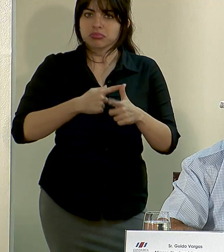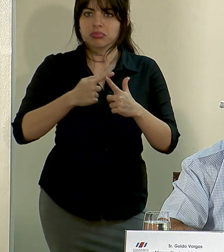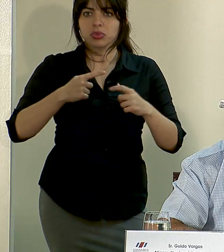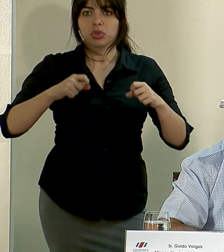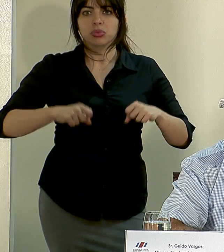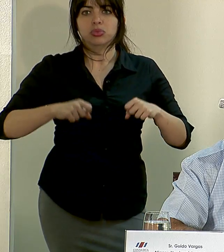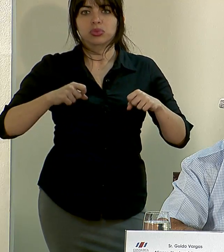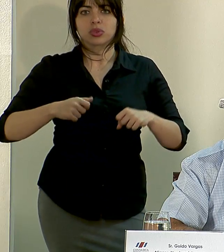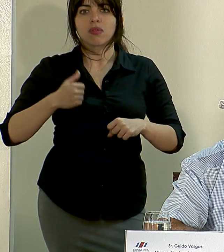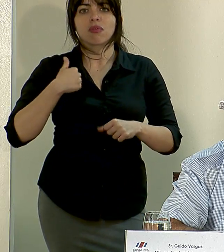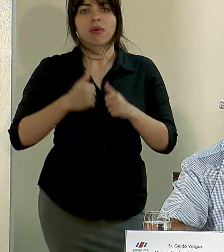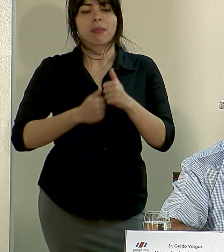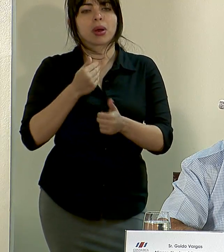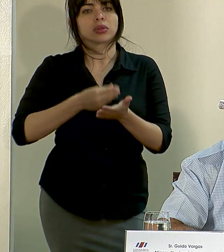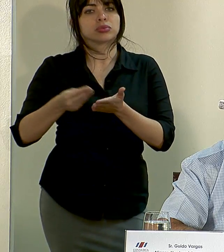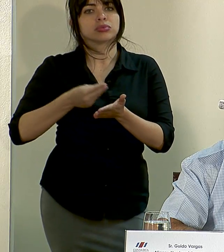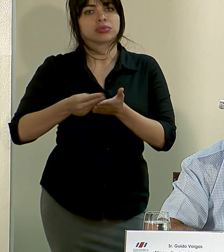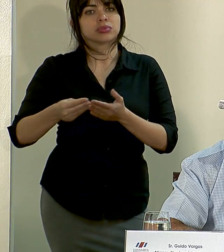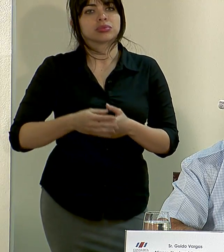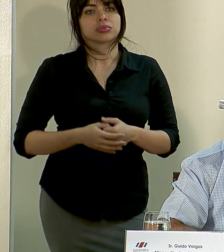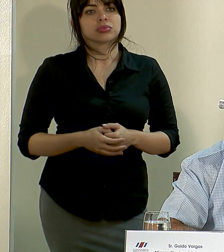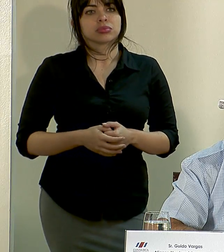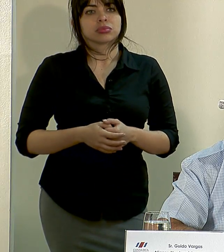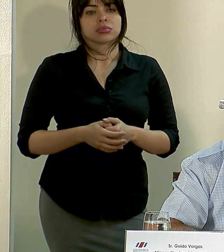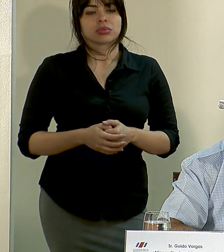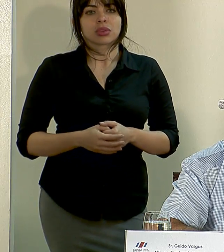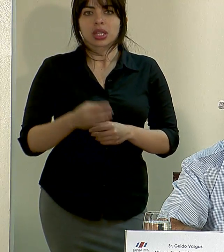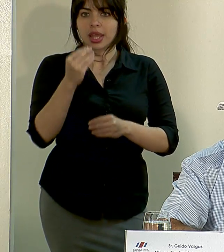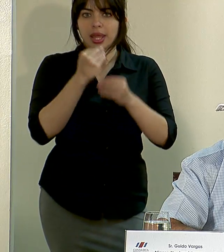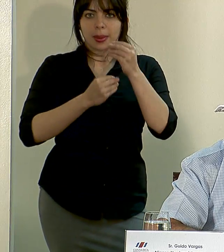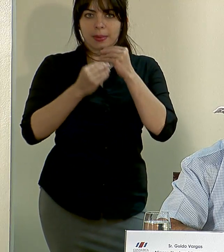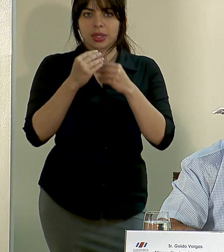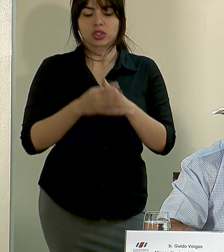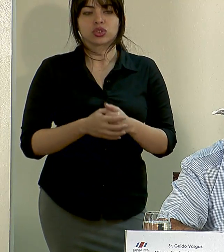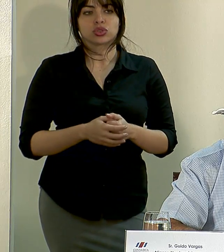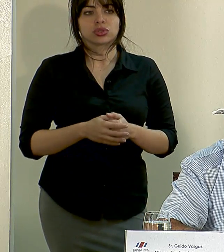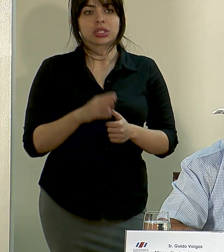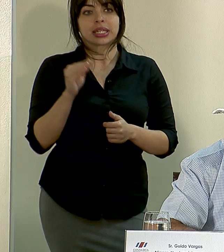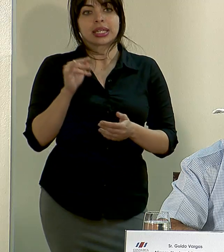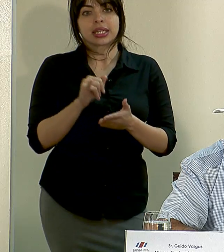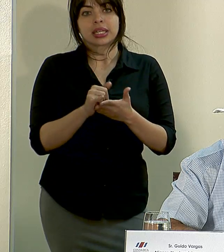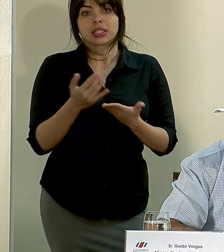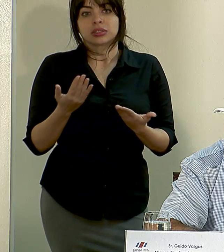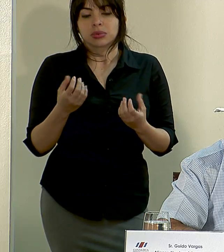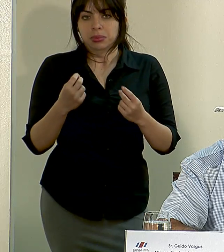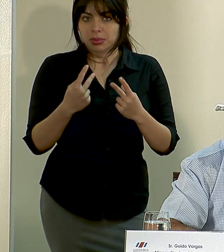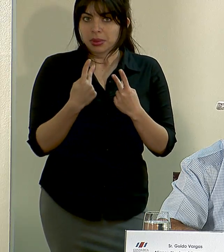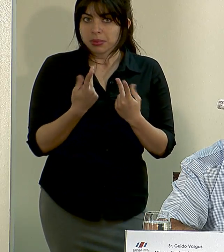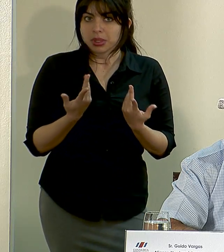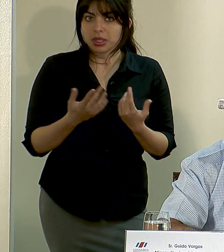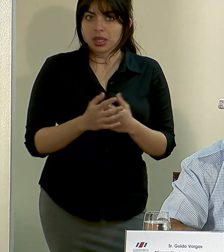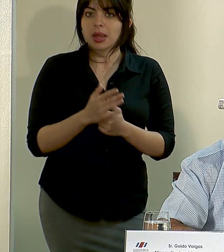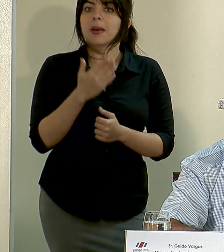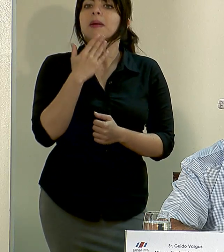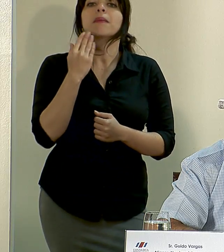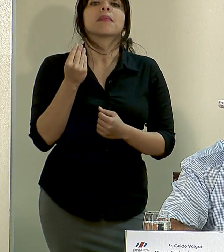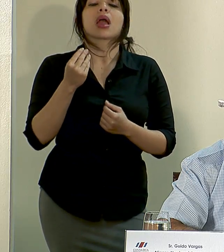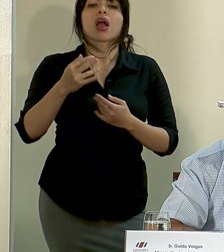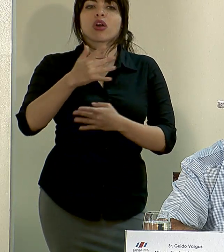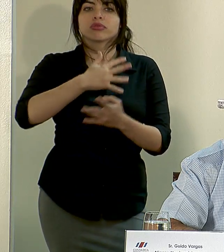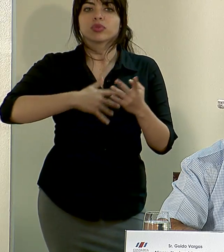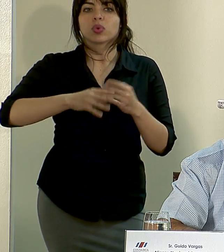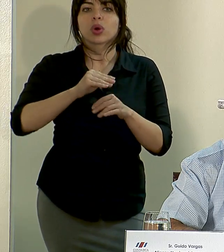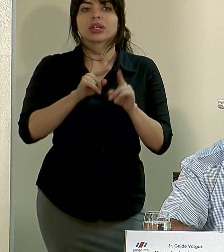podríamos tener un mayor consumo de alimentos y eso nos permitiría un mejor flujo,